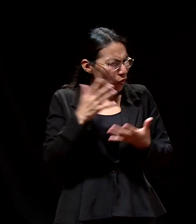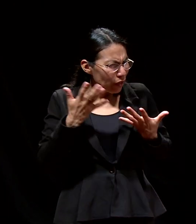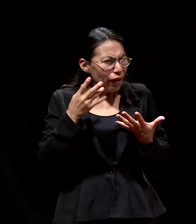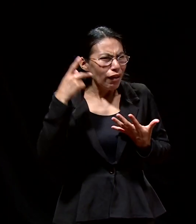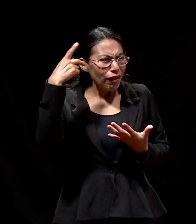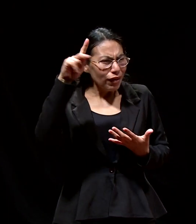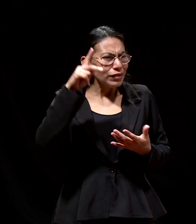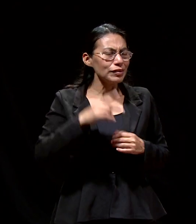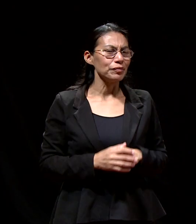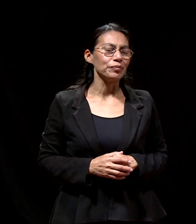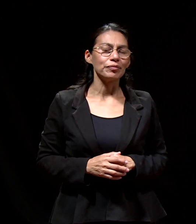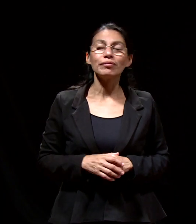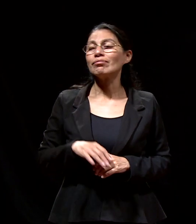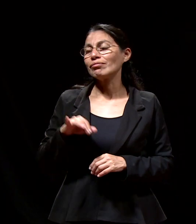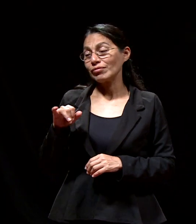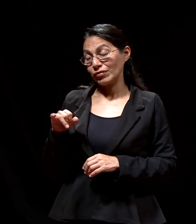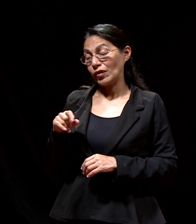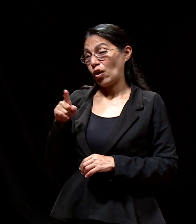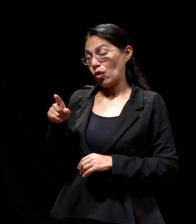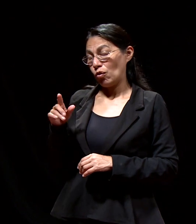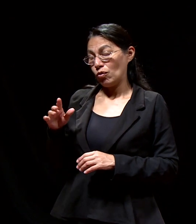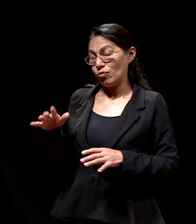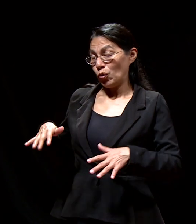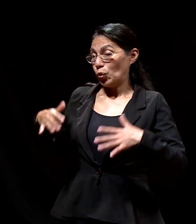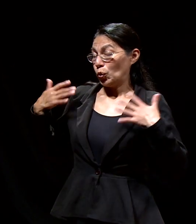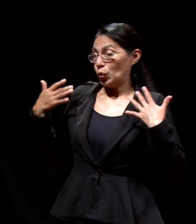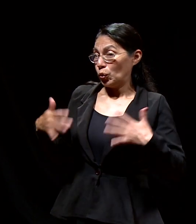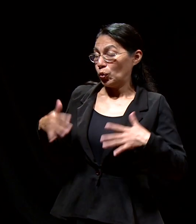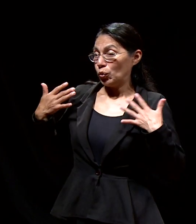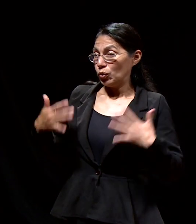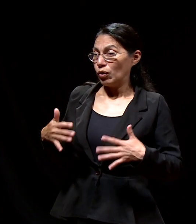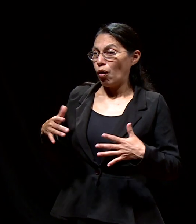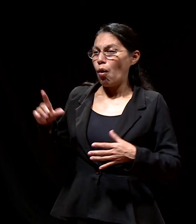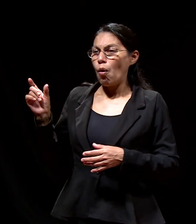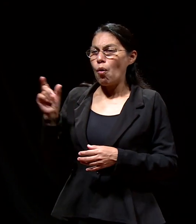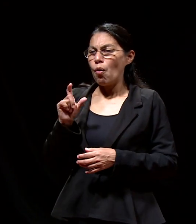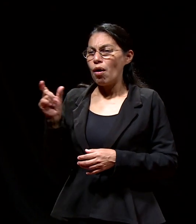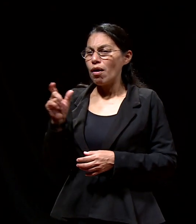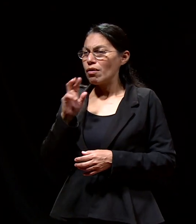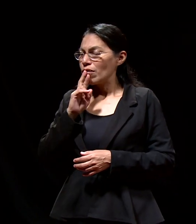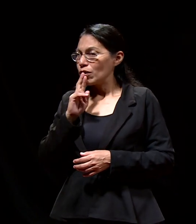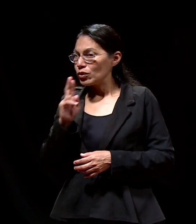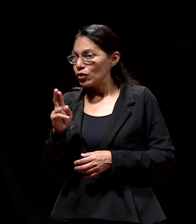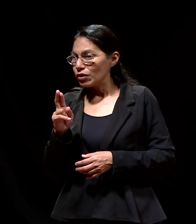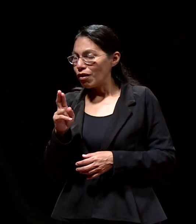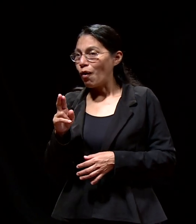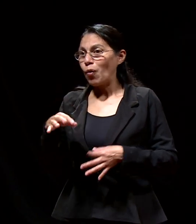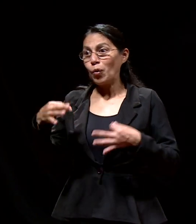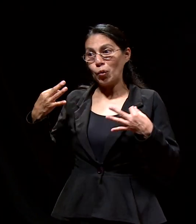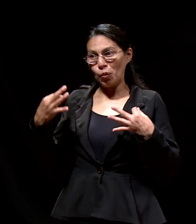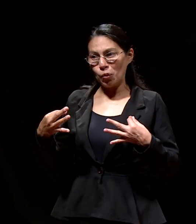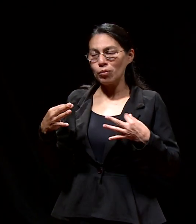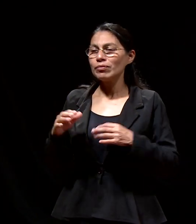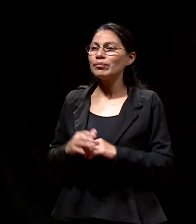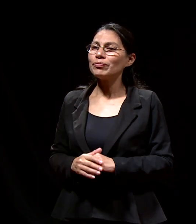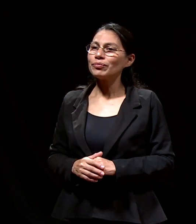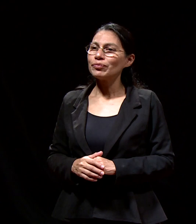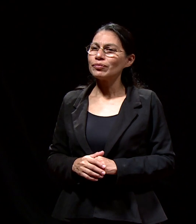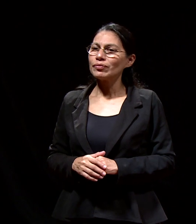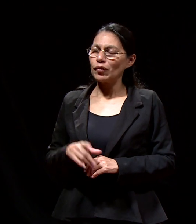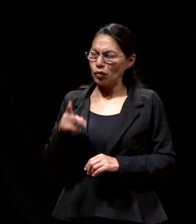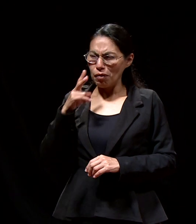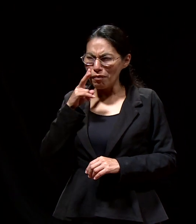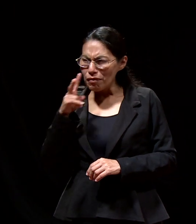en realidad y te vas maravillando cuando los resultados son evidentes diferentes